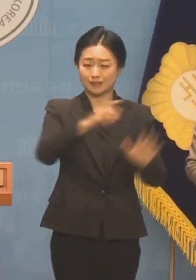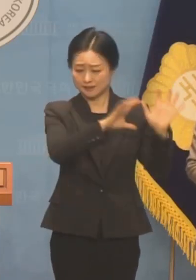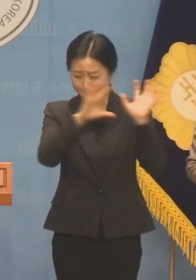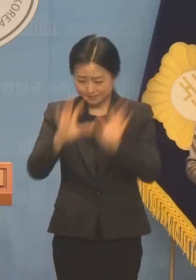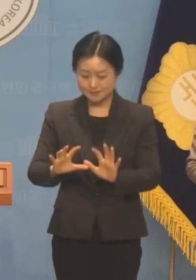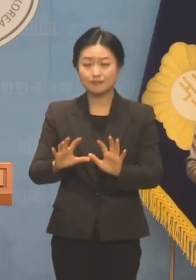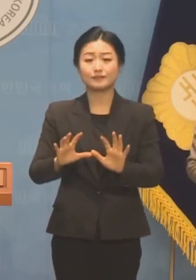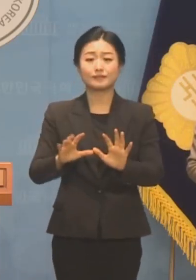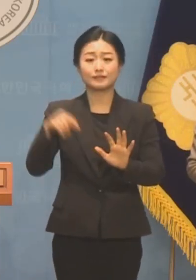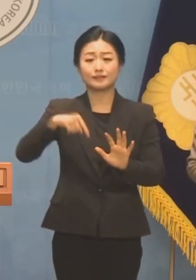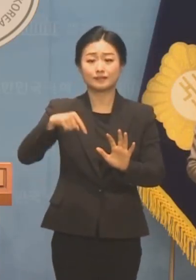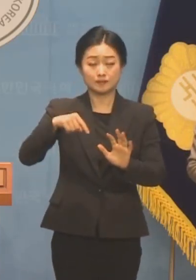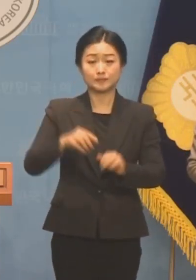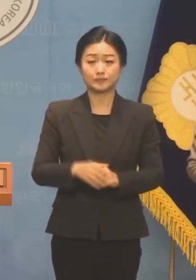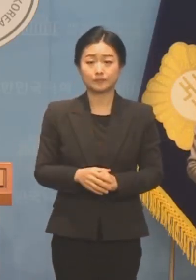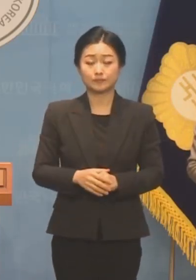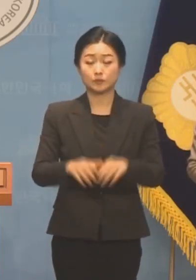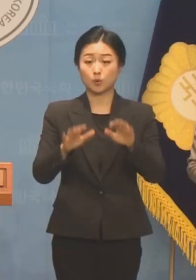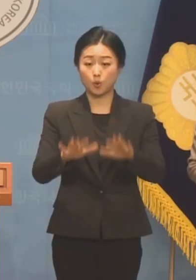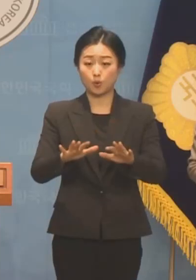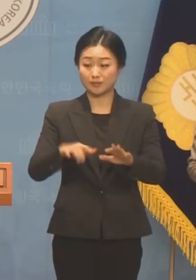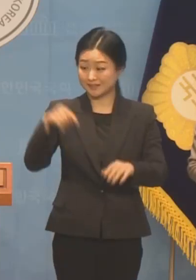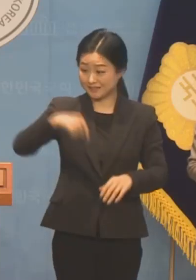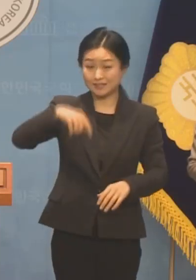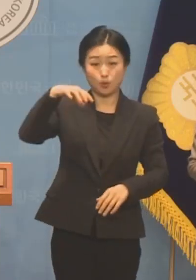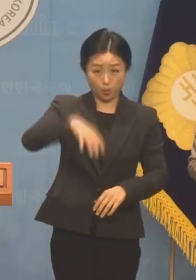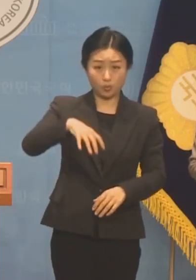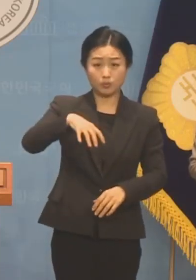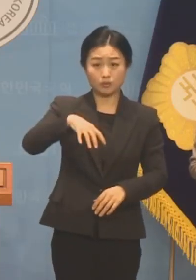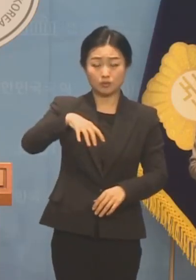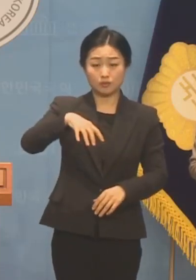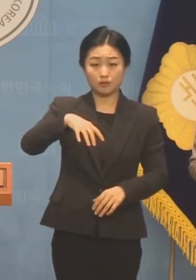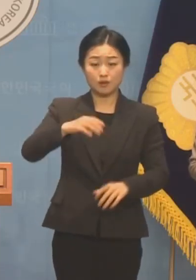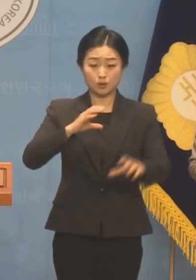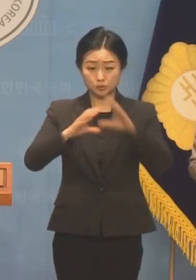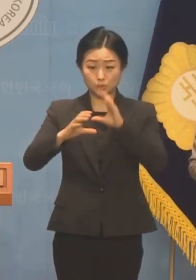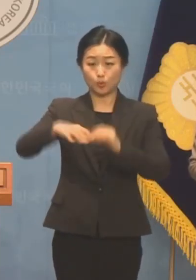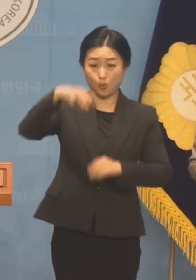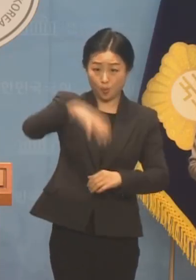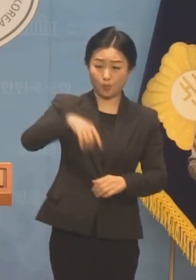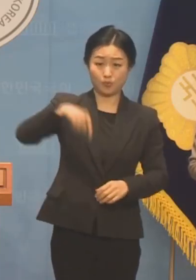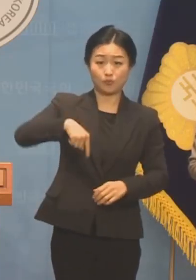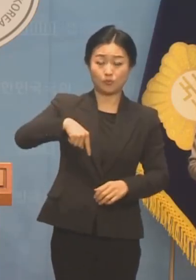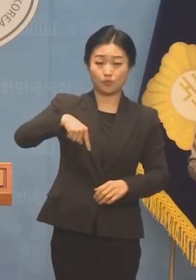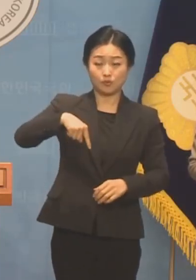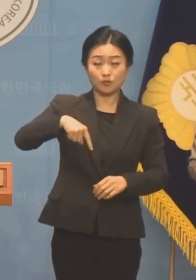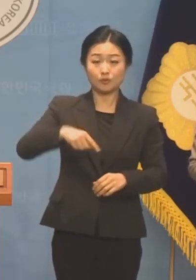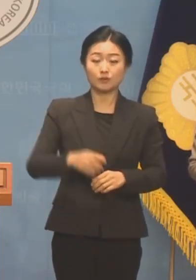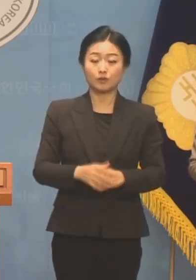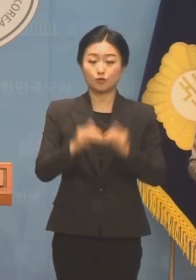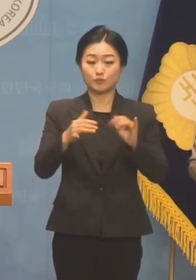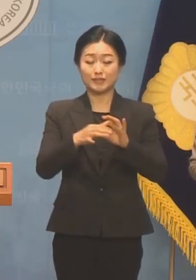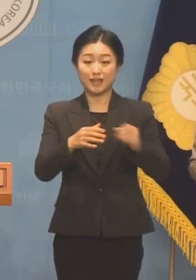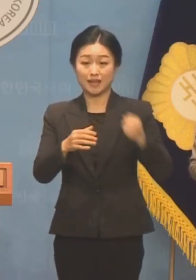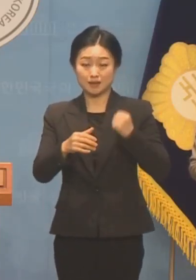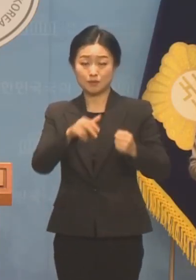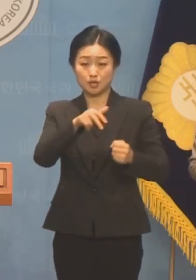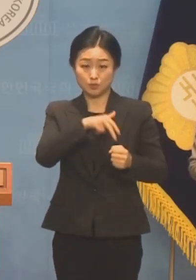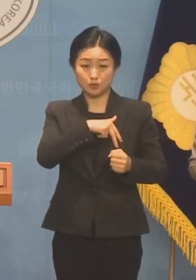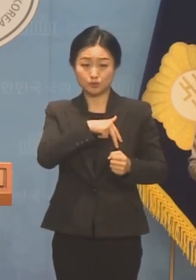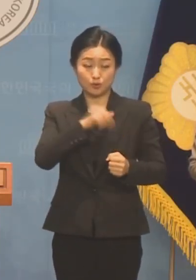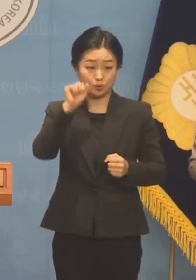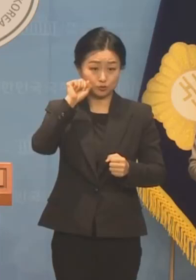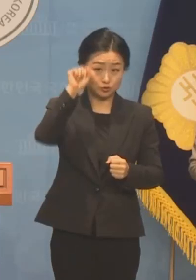끌어들였습니다. 김 의원은 오늘 소통관 기자회견장에서 지난 총선 국민의힘 소속으로 용산에 출마한 김정현